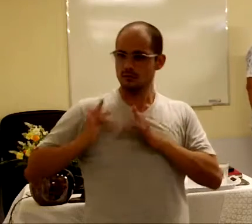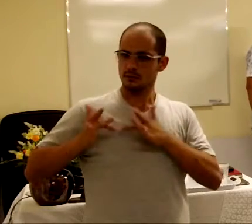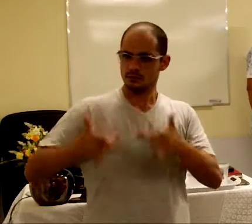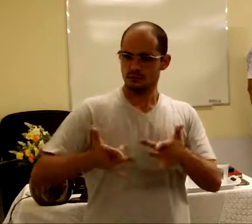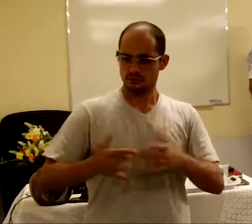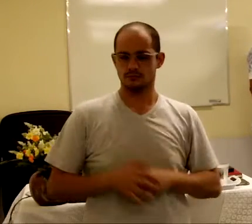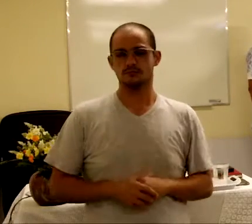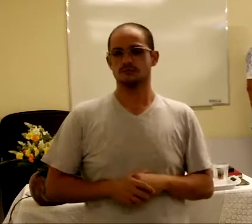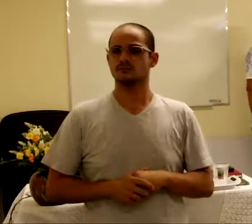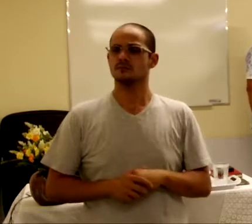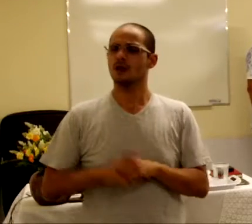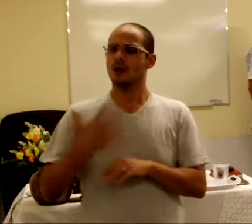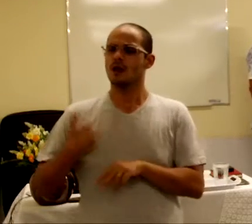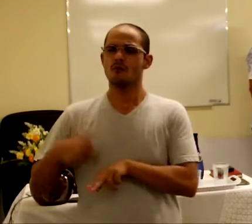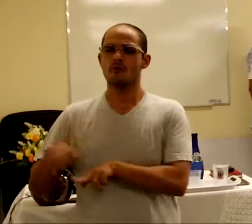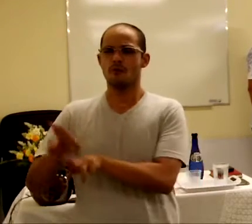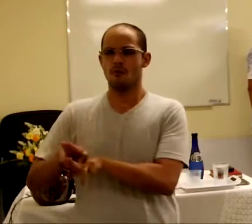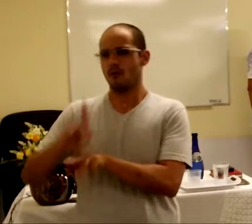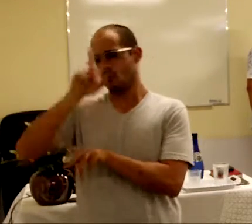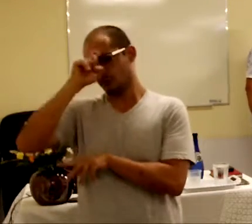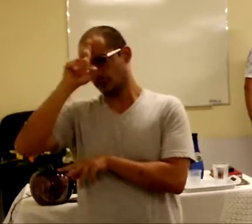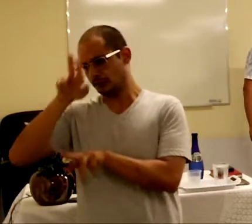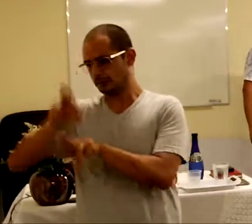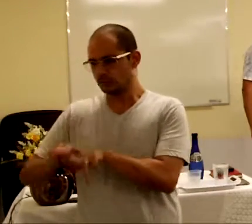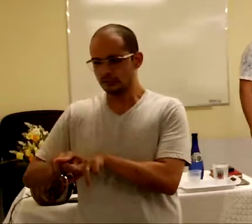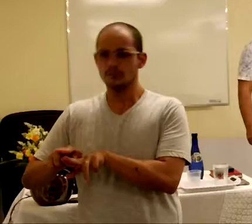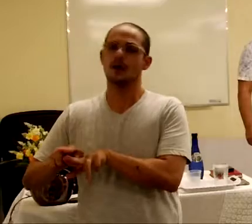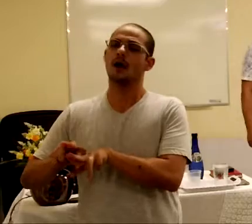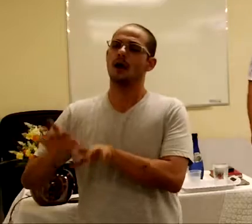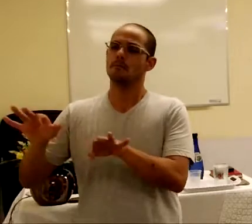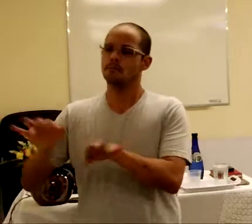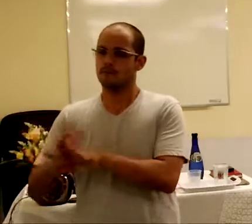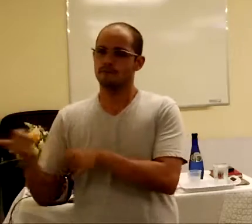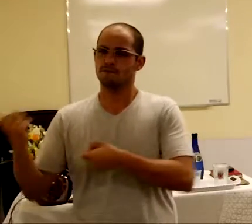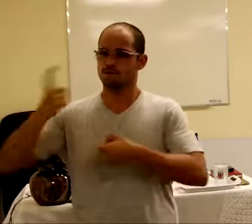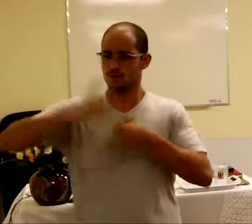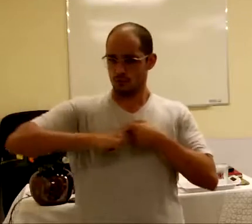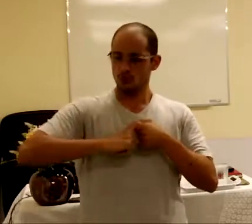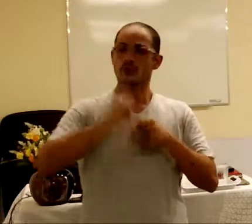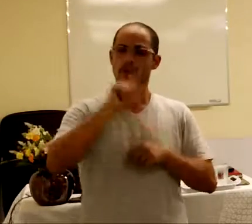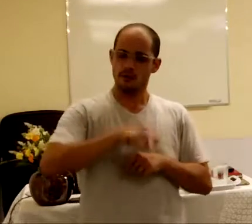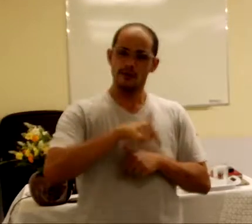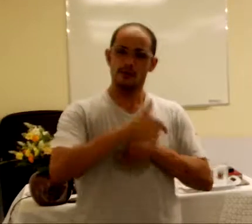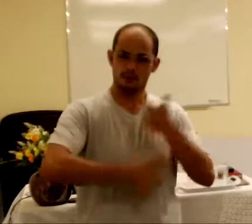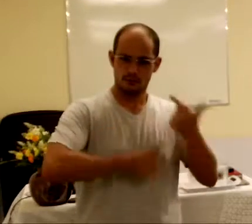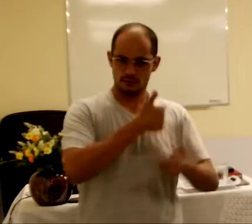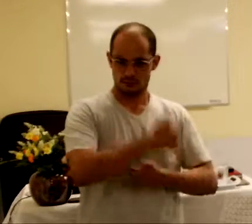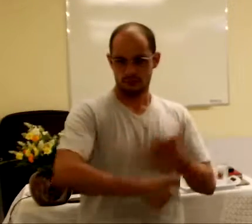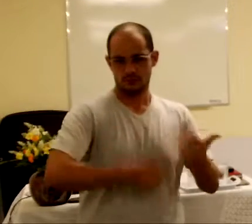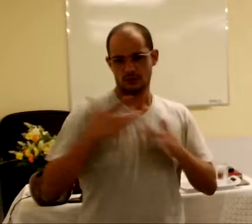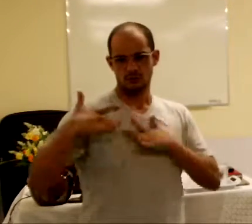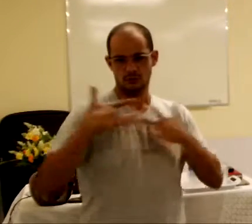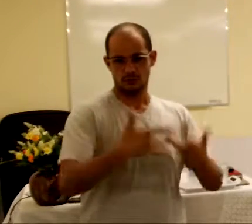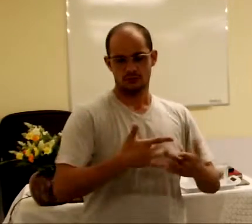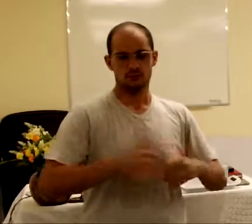ela retornou para a vida e desenvolveu um trabalho de caridade espetacular. Procure no livro dela, ele está aí disponível para